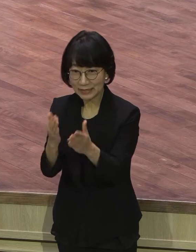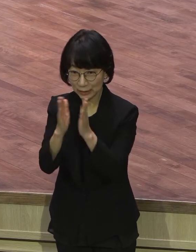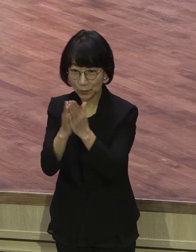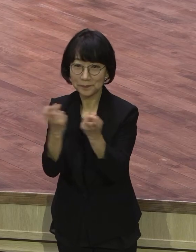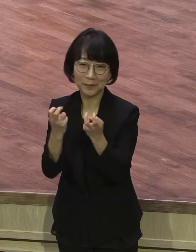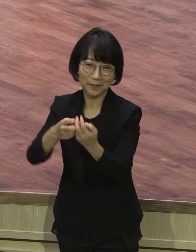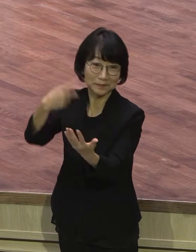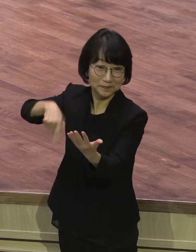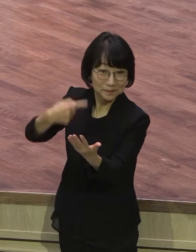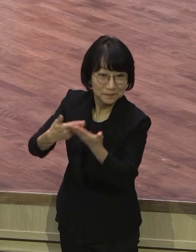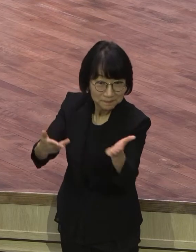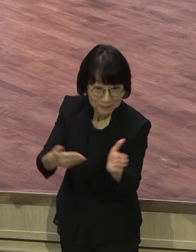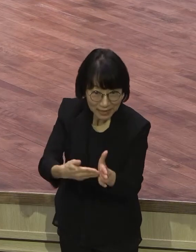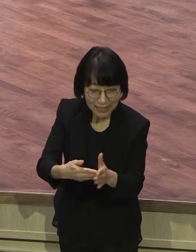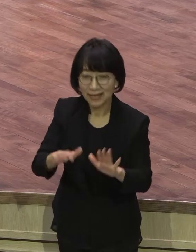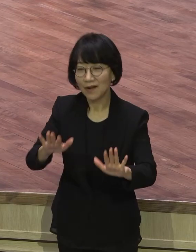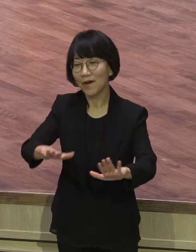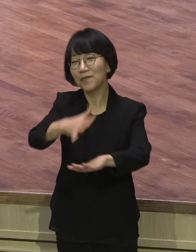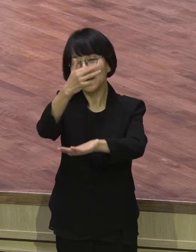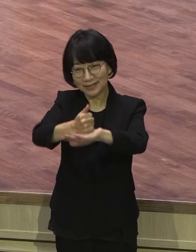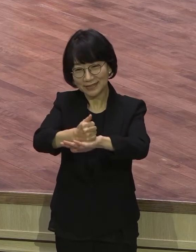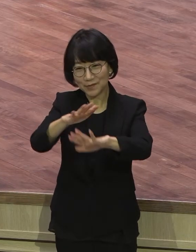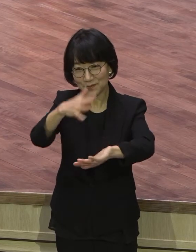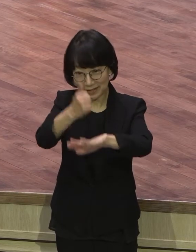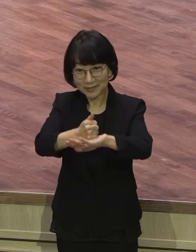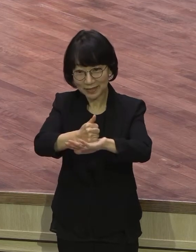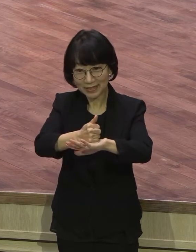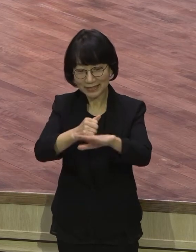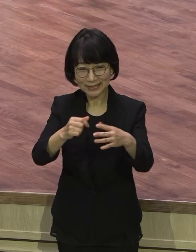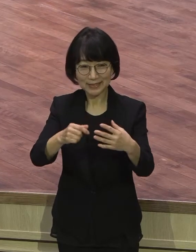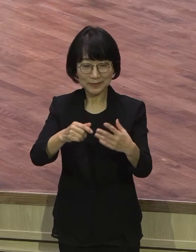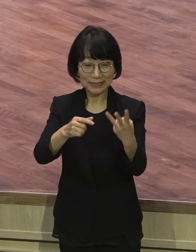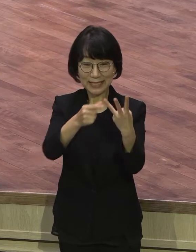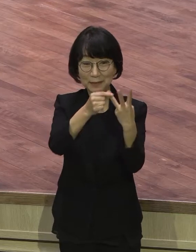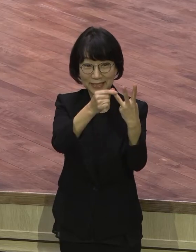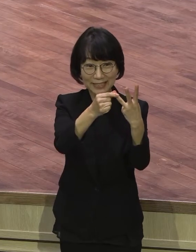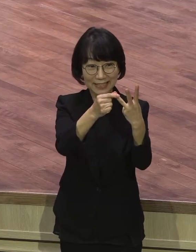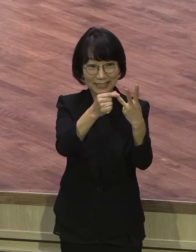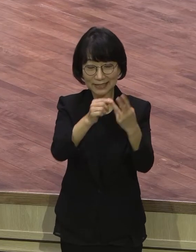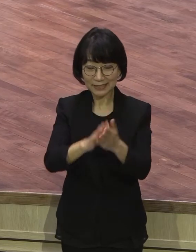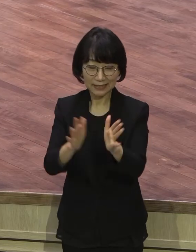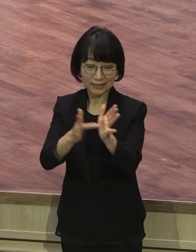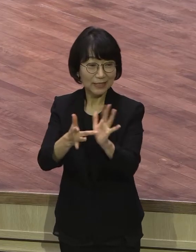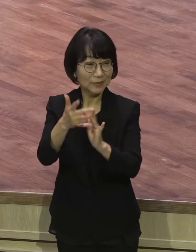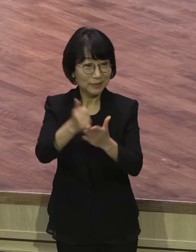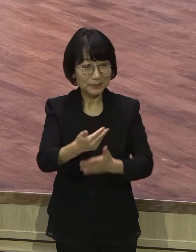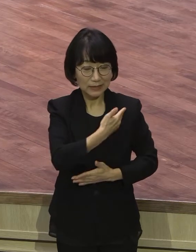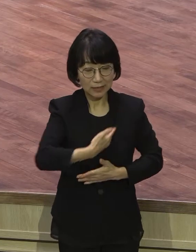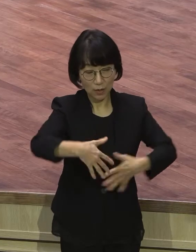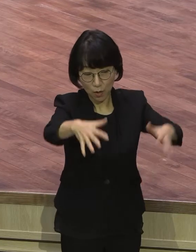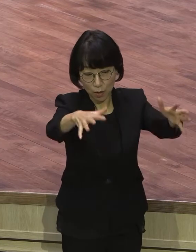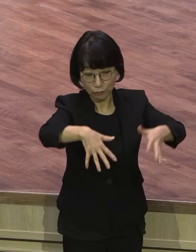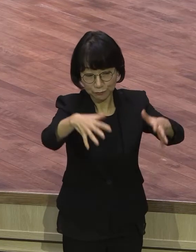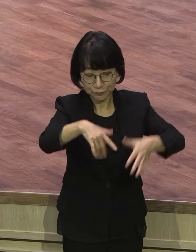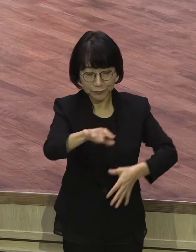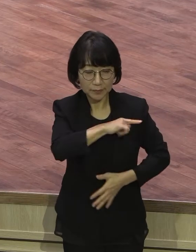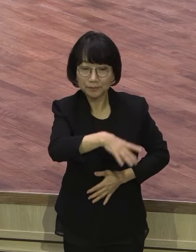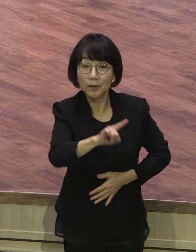살펴보았습니다. 오늘이 그 마지막 시간이 되겠는데 예수님께서 제자들을 부르시고 우선적으로 한 것이